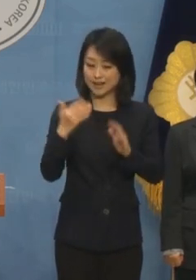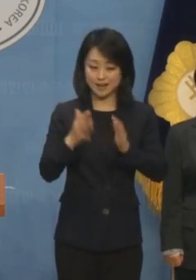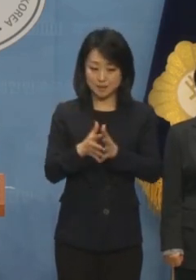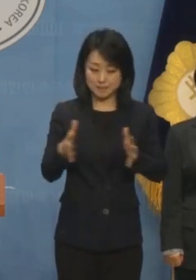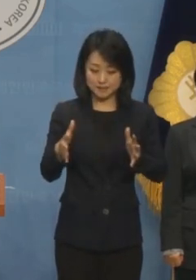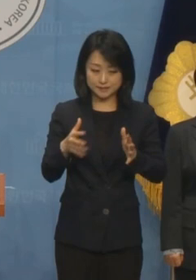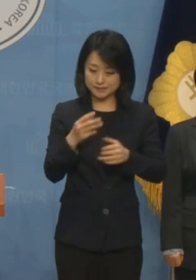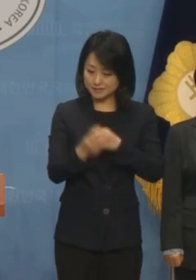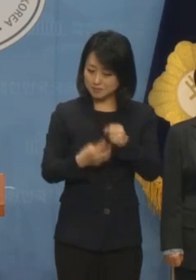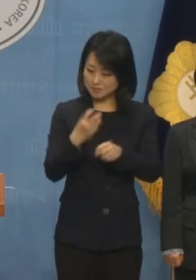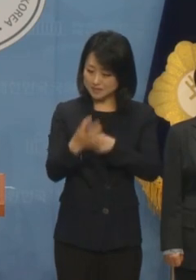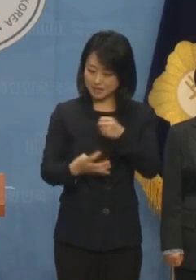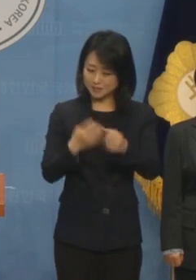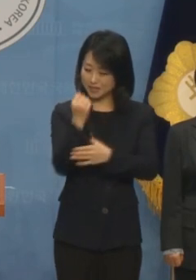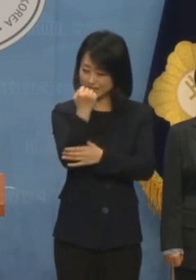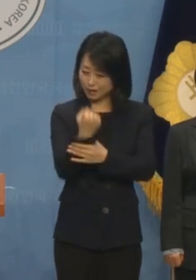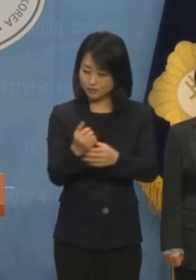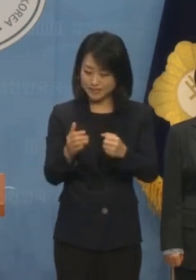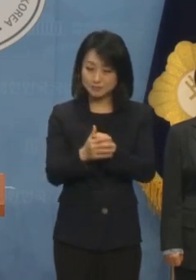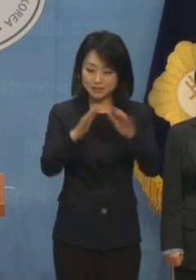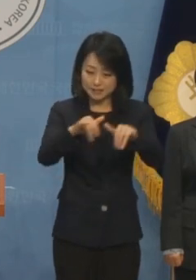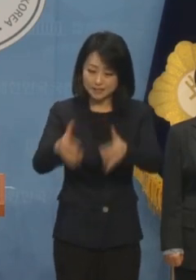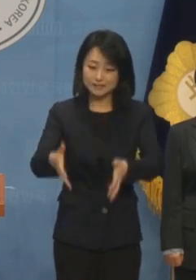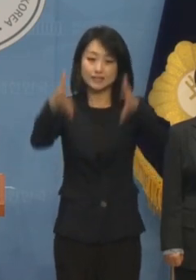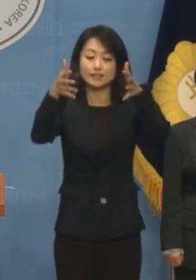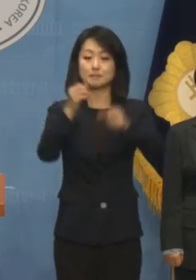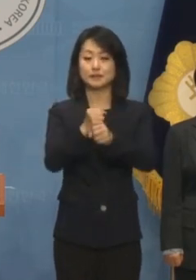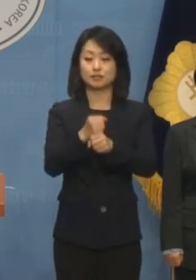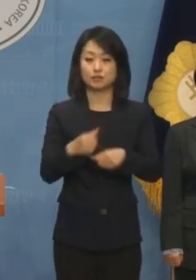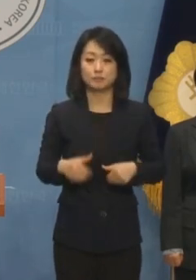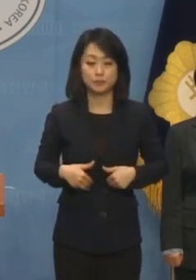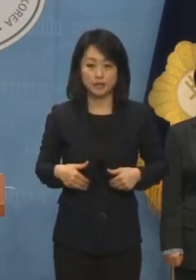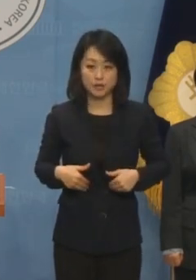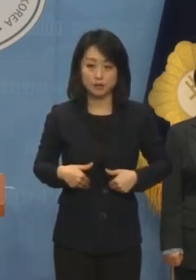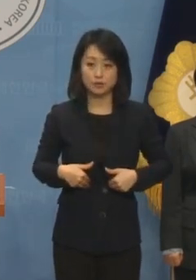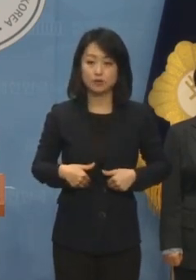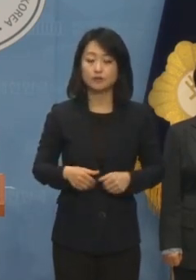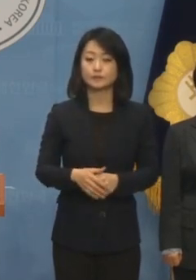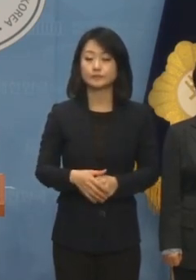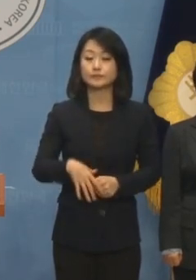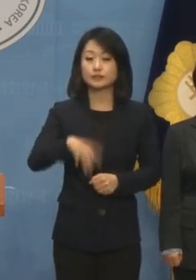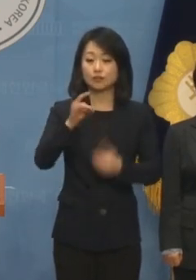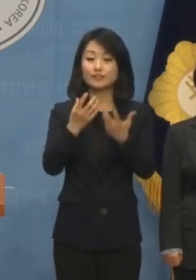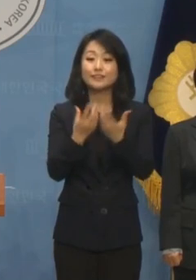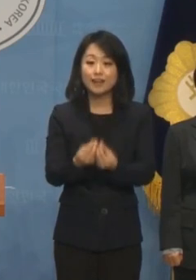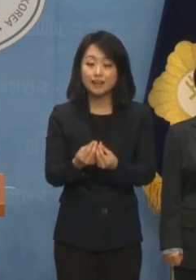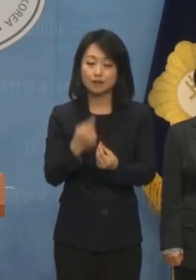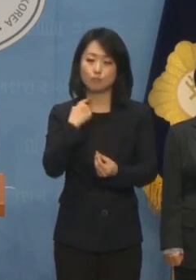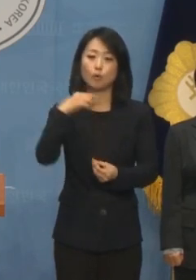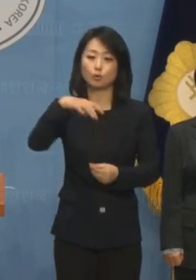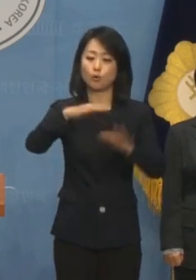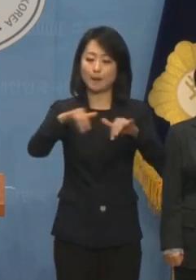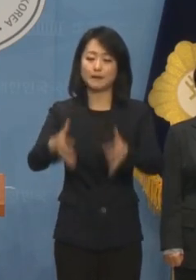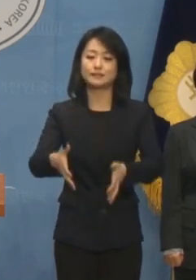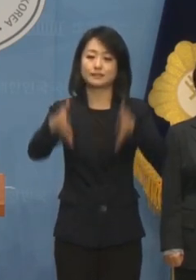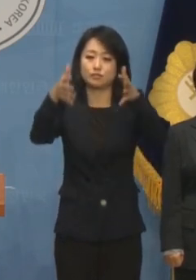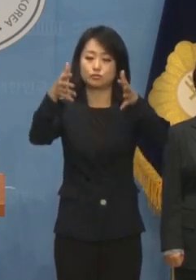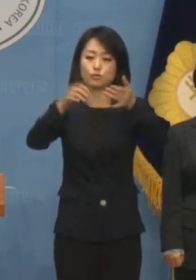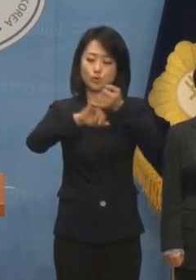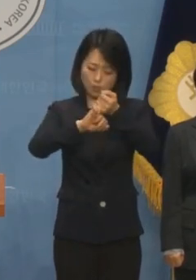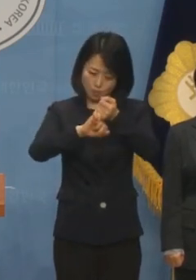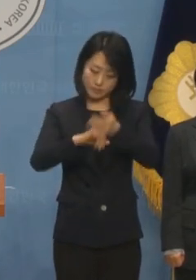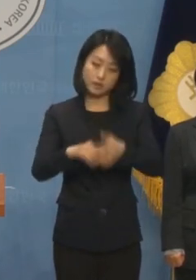이제 새롭게 도시를 만들어 가야 되는 시점이고 거의 첫 번째 사례가 목동 아파트 재건축입니다.